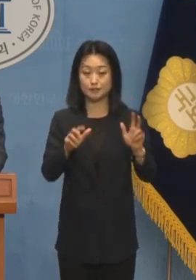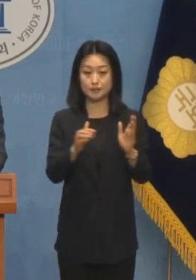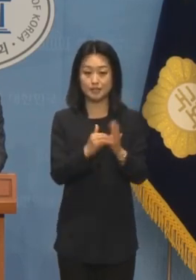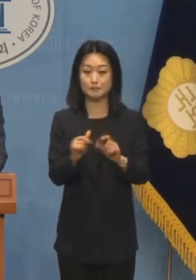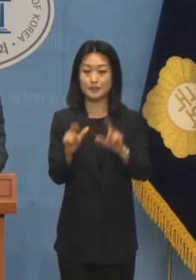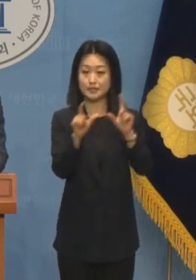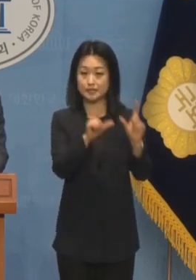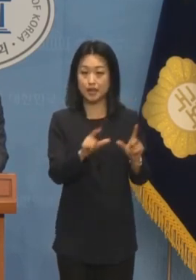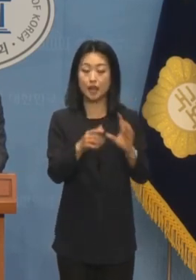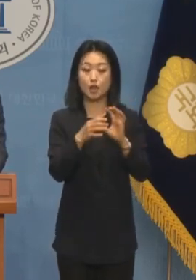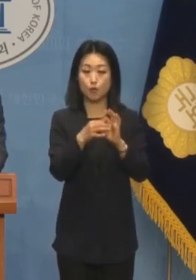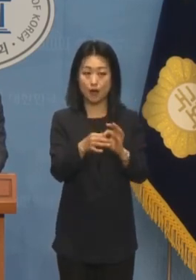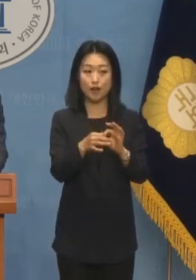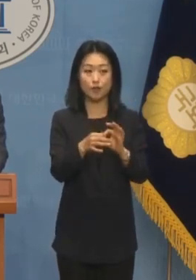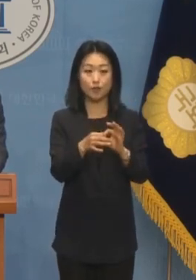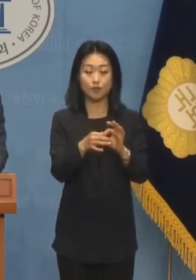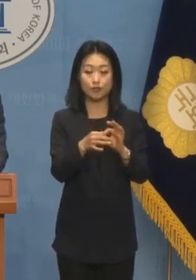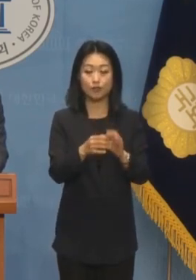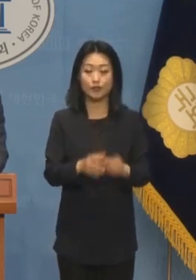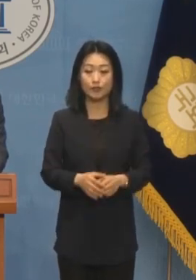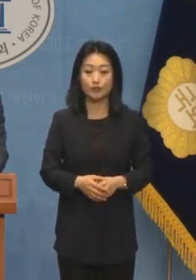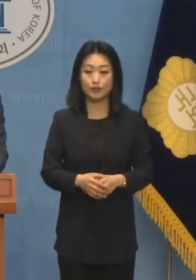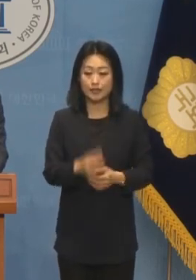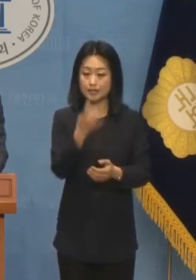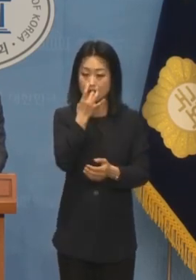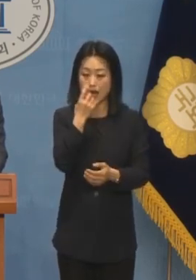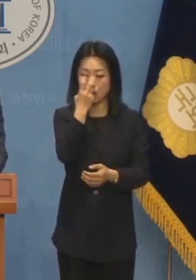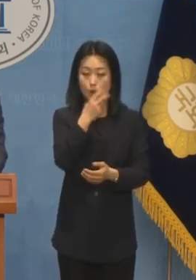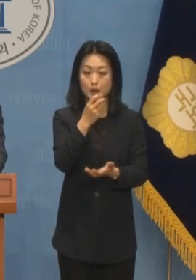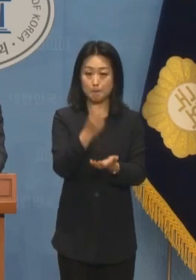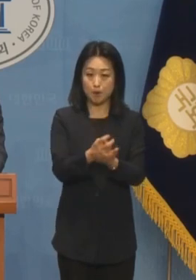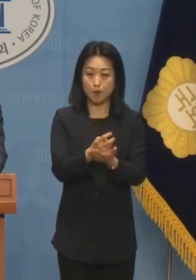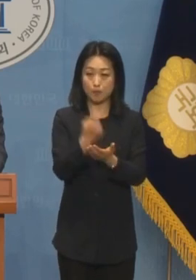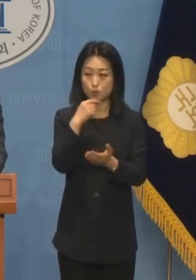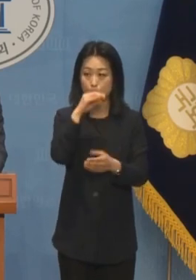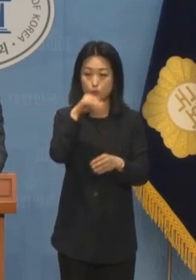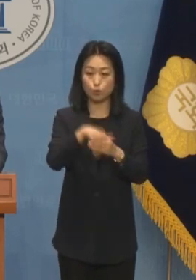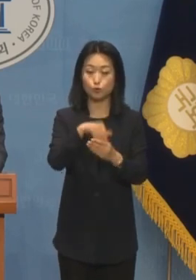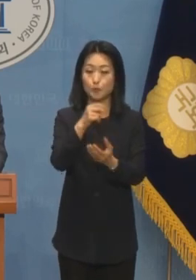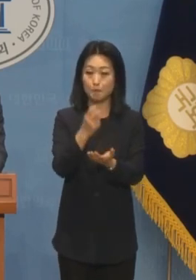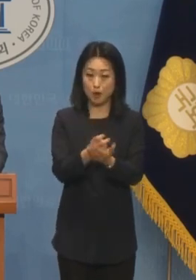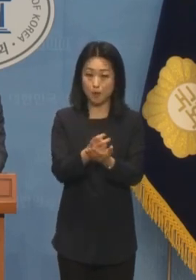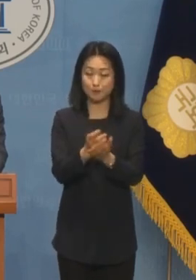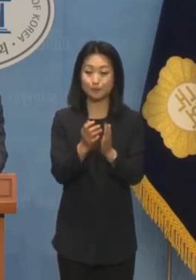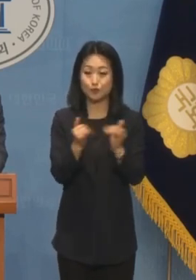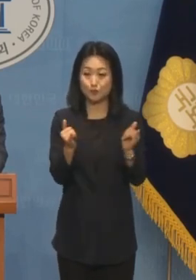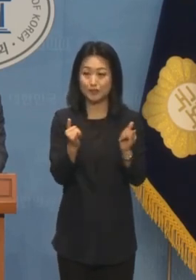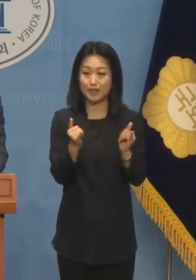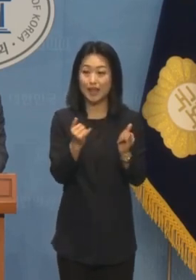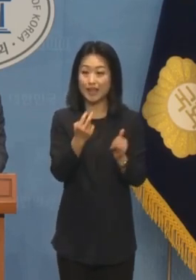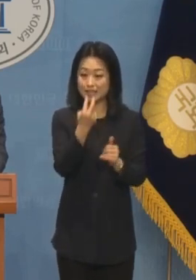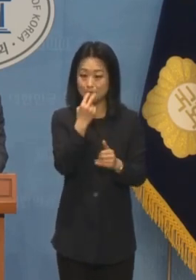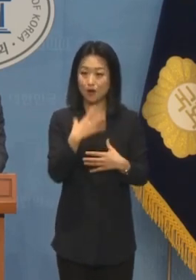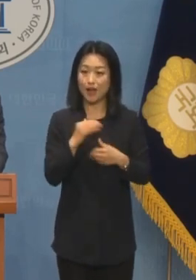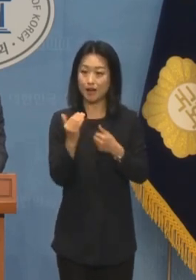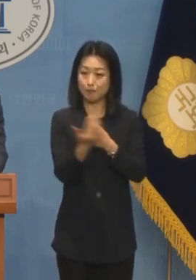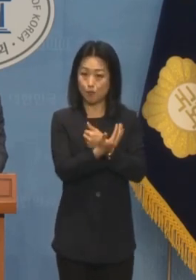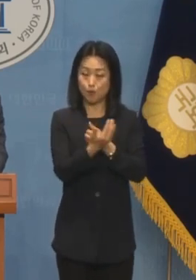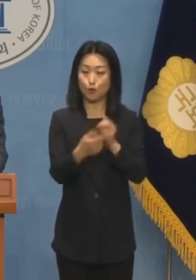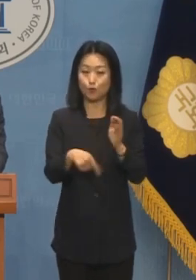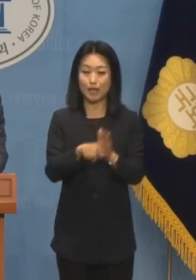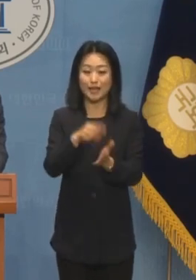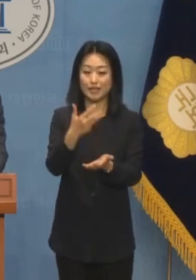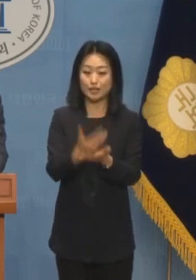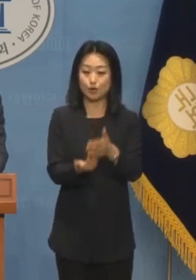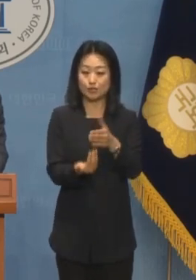민생과 직결되는 양구 관리법과 노란봉투법 국민 생명 관전을 지키기 위한 이태원